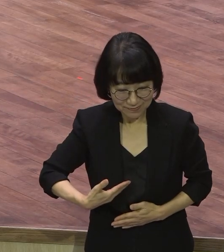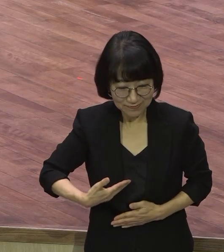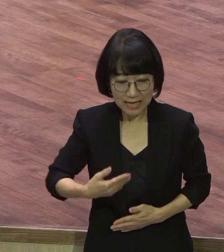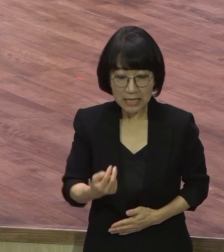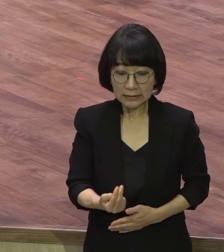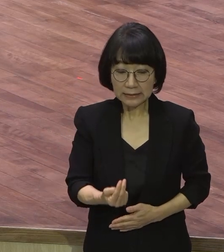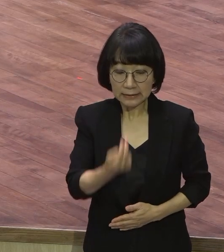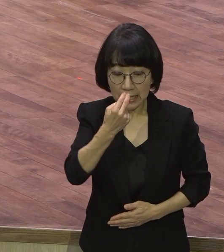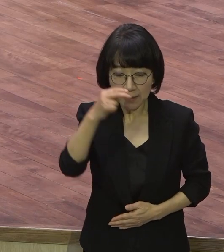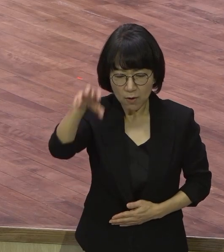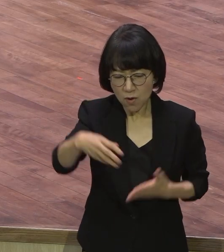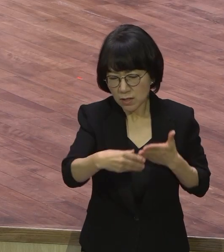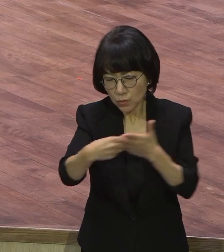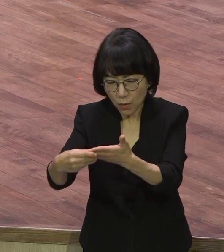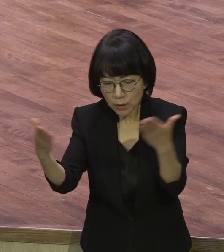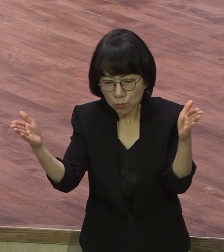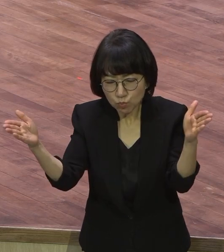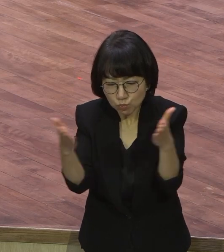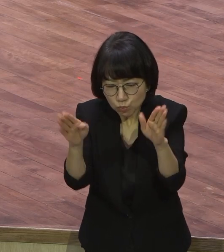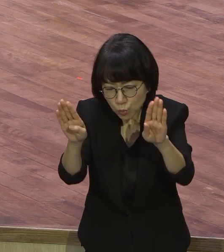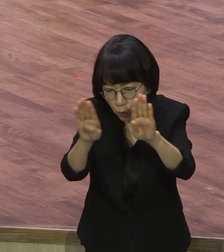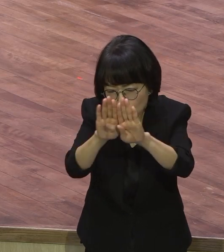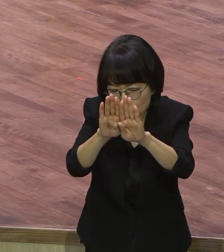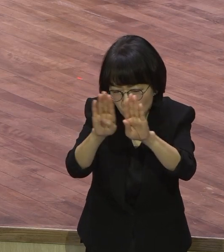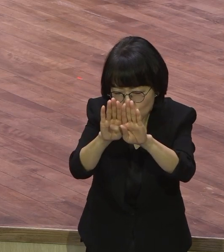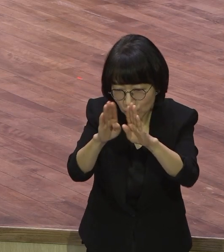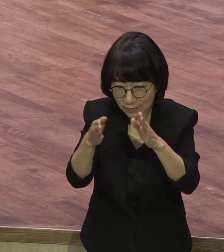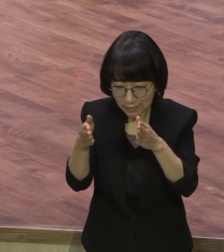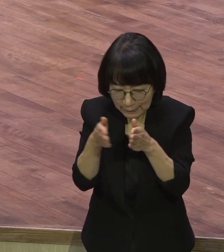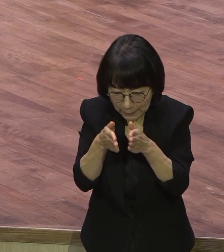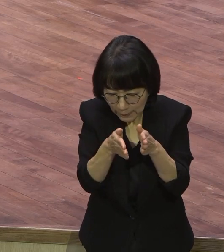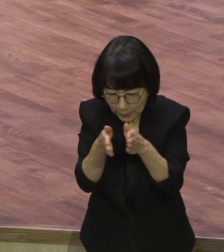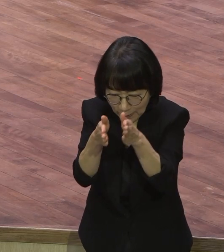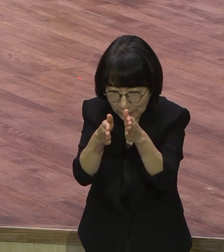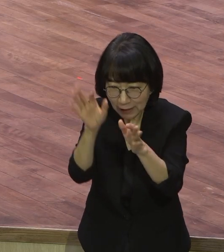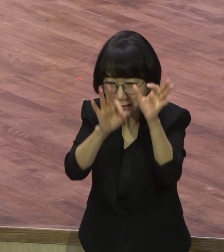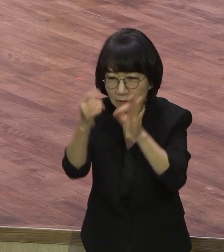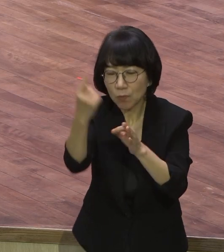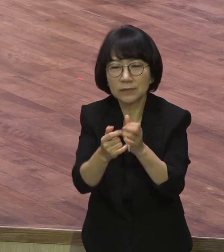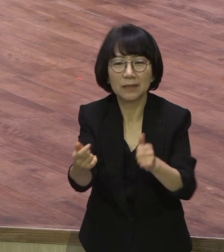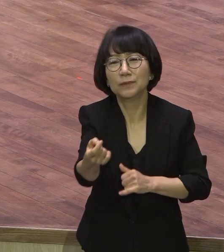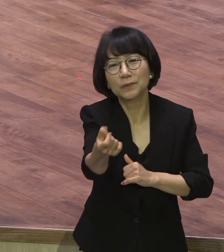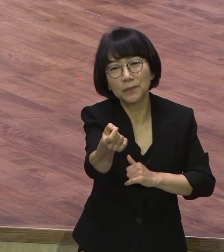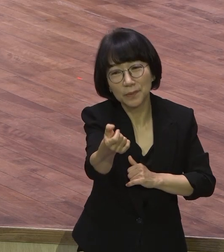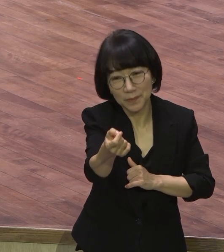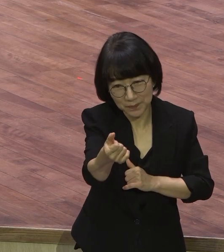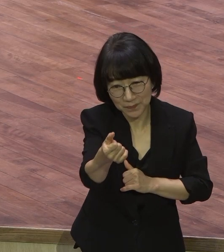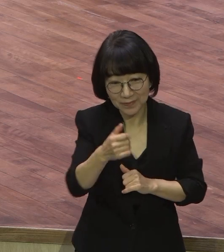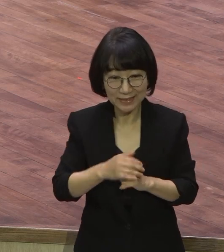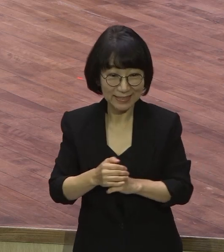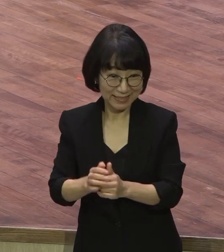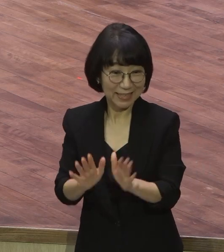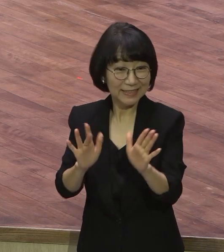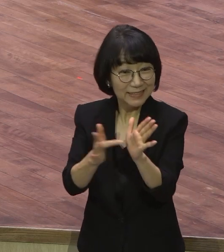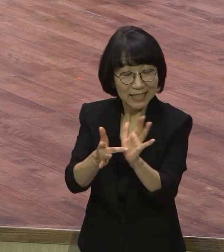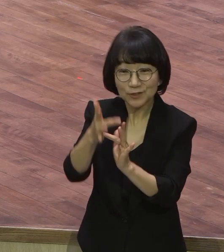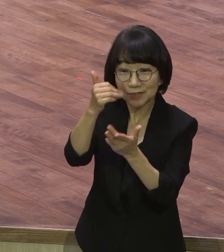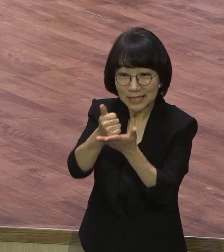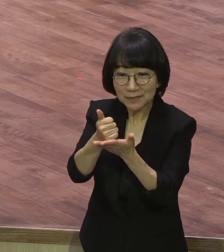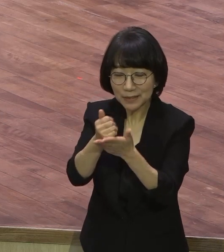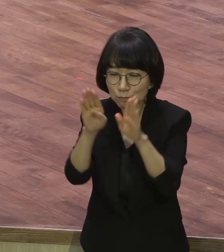인도하는 문은 좁고 그 길이 협착하여 찾는 자가 적음이라 예수님 예수님께서 좁은 문을